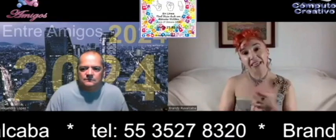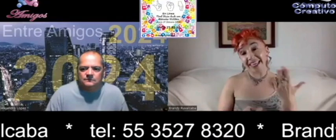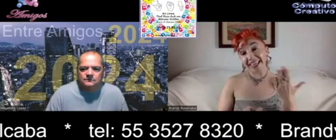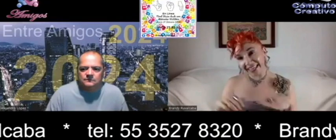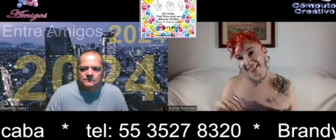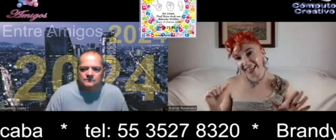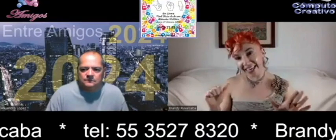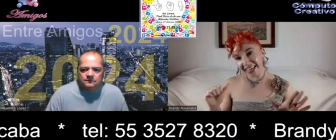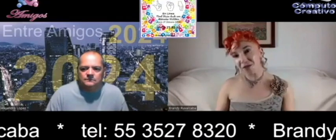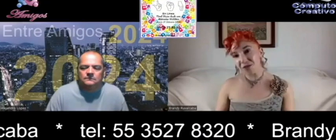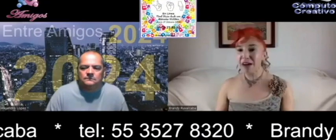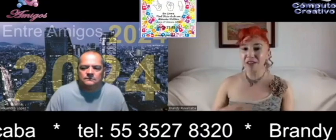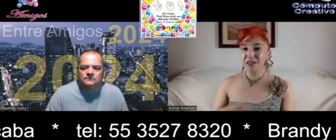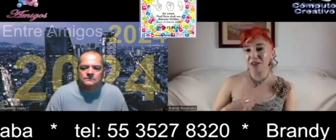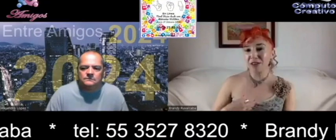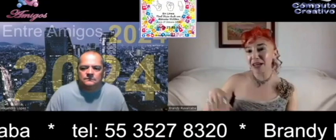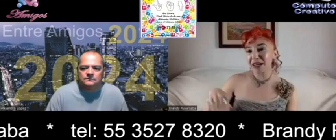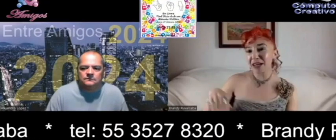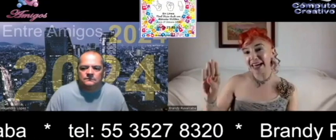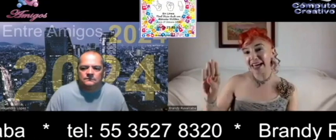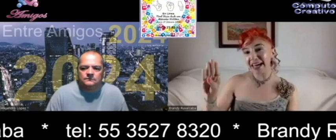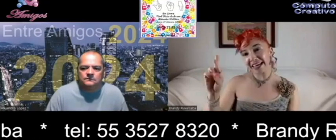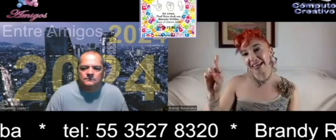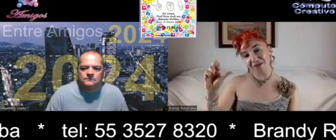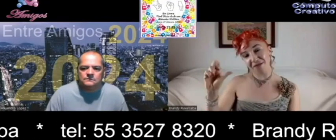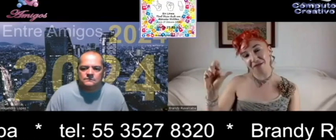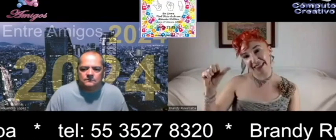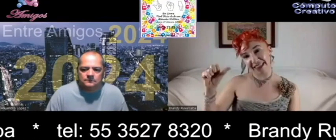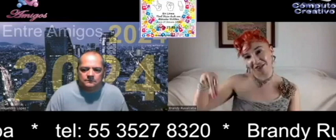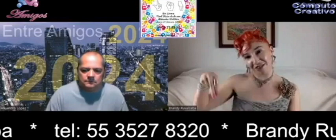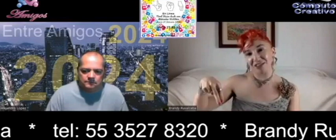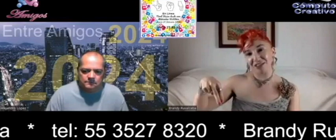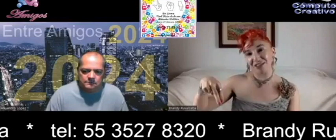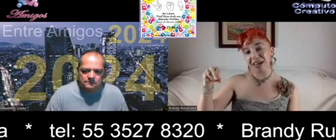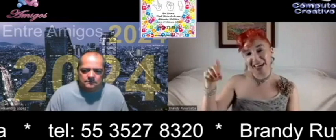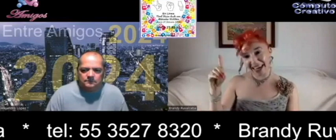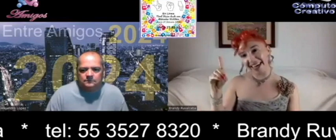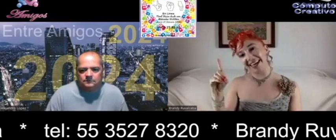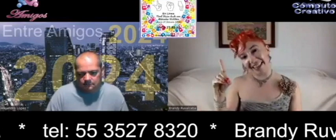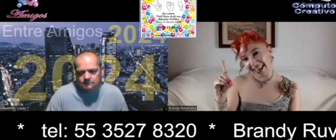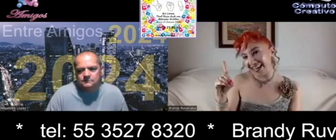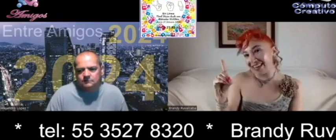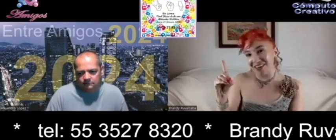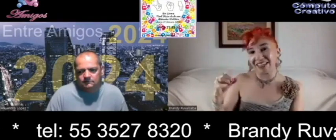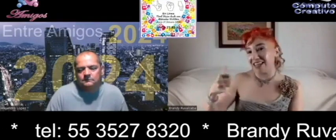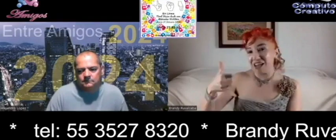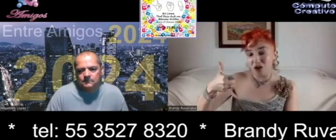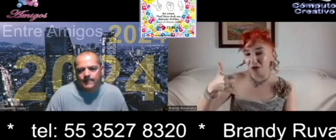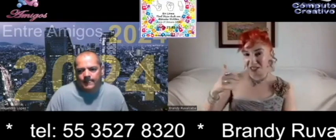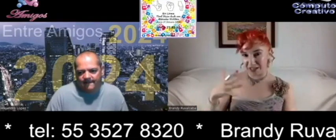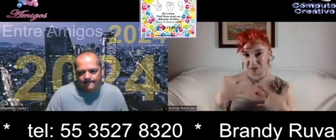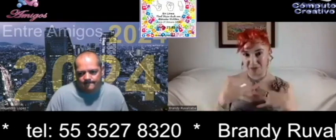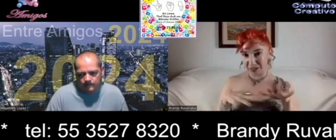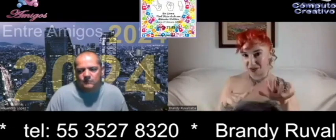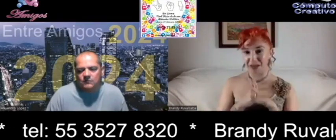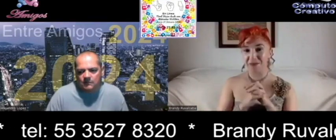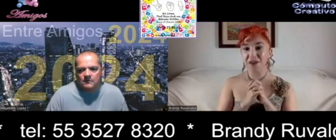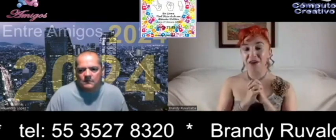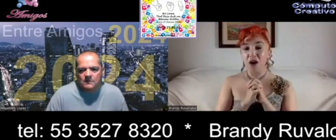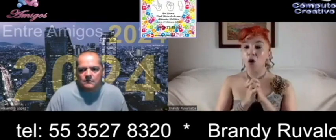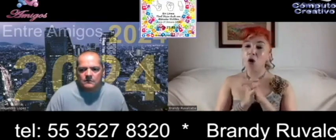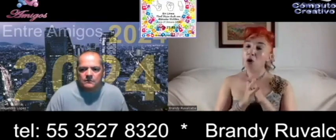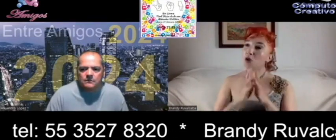se deletrean, ¿no? Ah, pues mi nombre es Brandy, entonces yo digo B-R-D-N, ¿no? Así, lo voy diciendo, mi nombre,